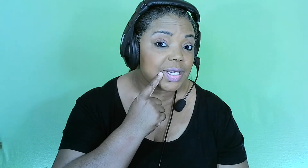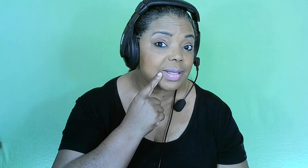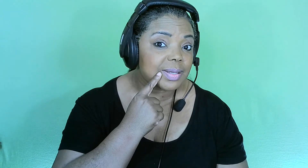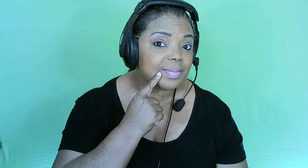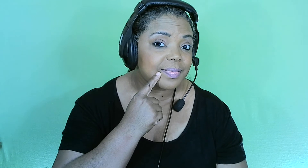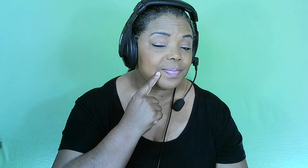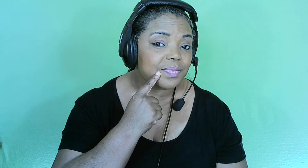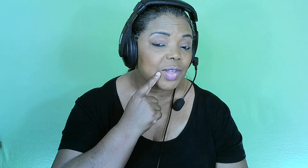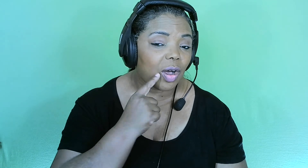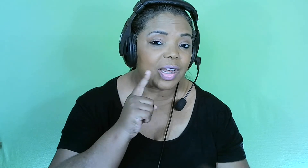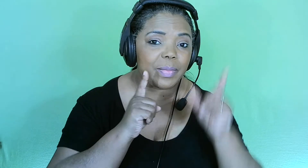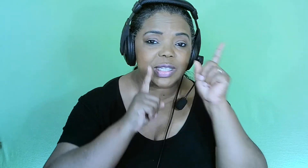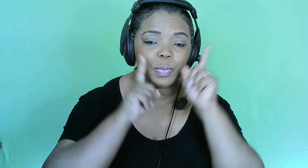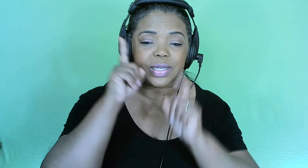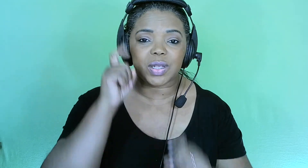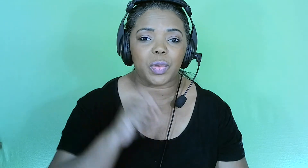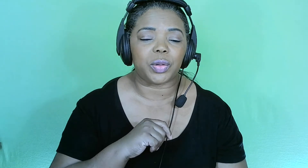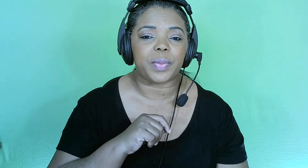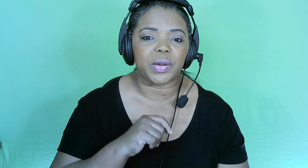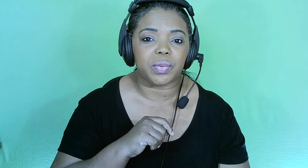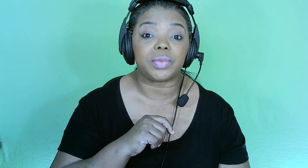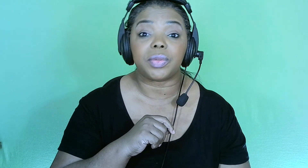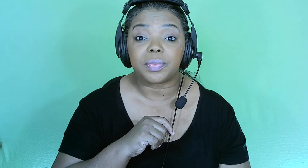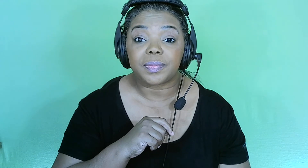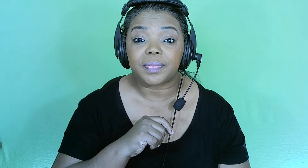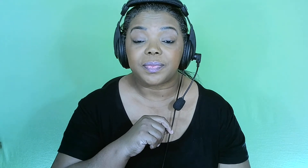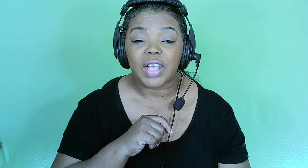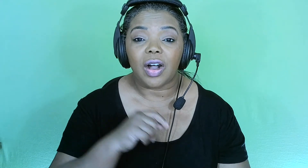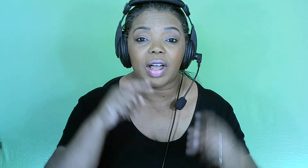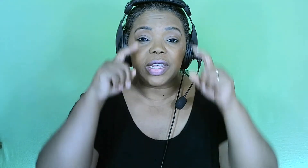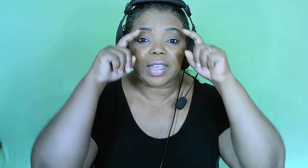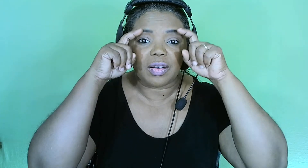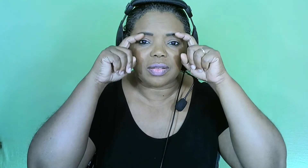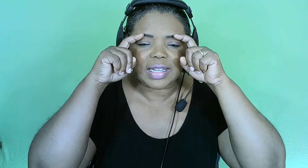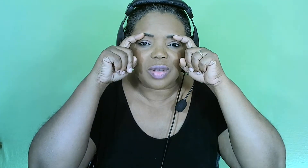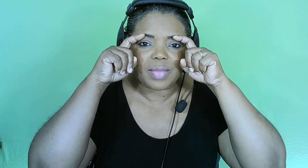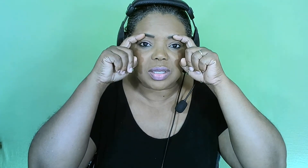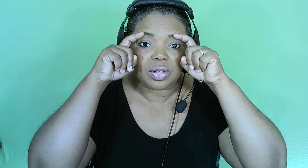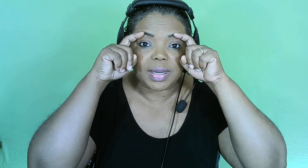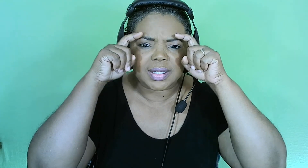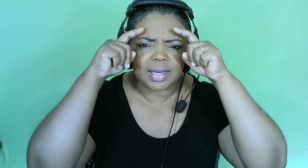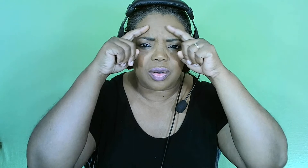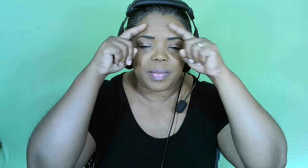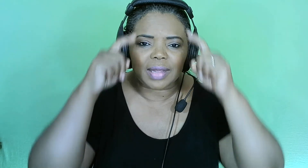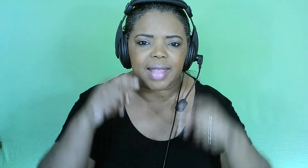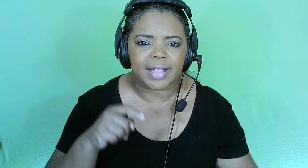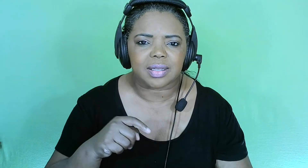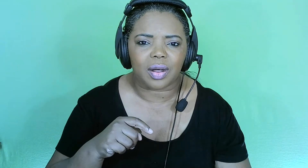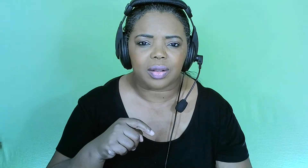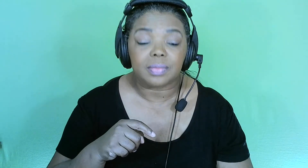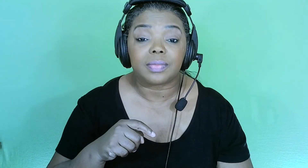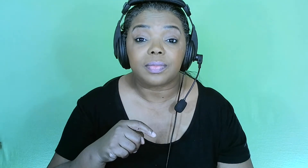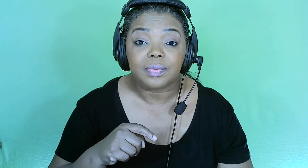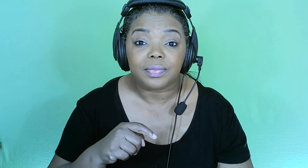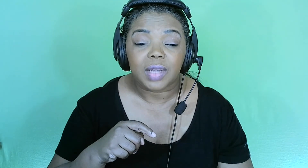surdas? Olha a minha expressão quando eu pergunto. Olha o que acontece com a minha sobrancelha e com a minha testa, ó. É